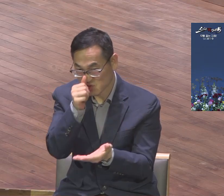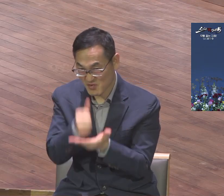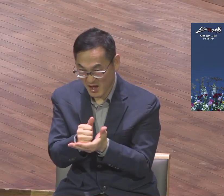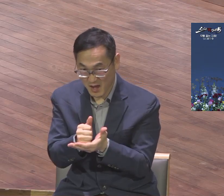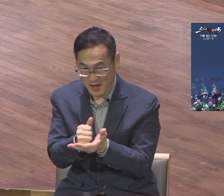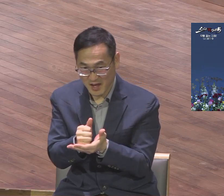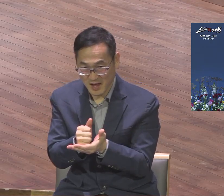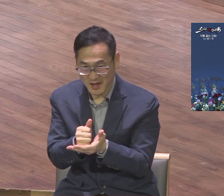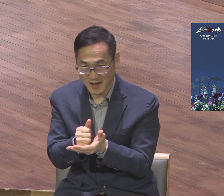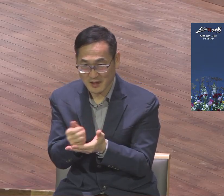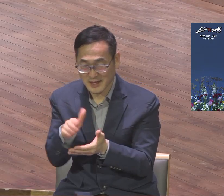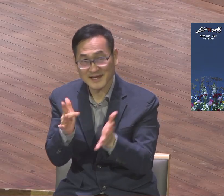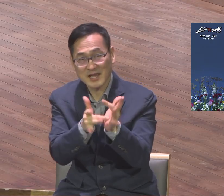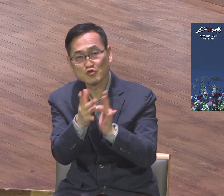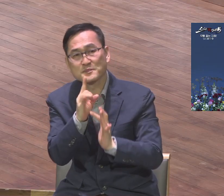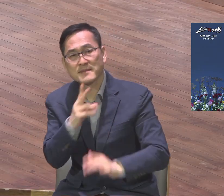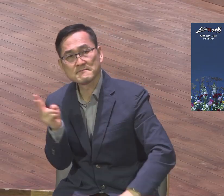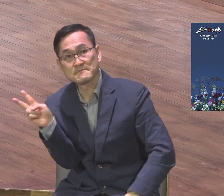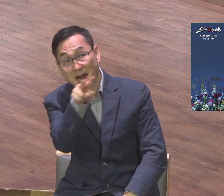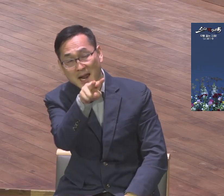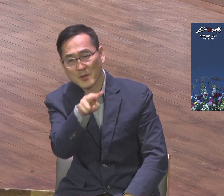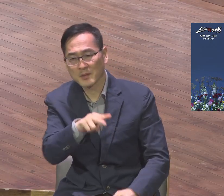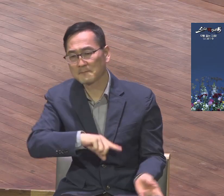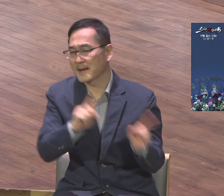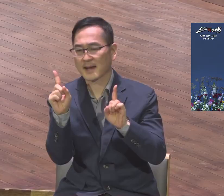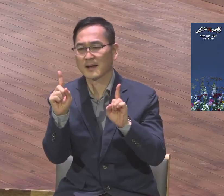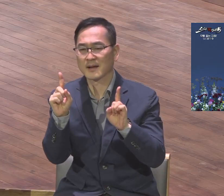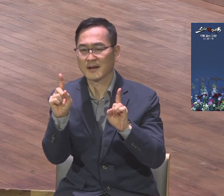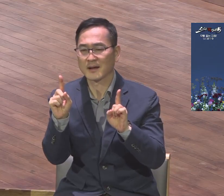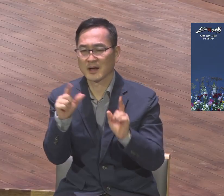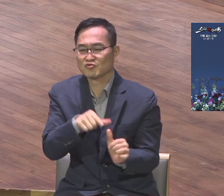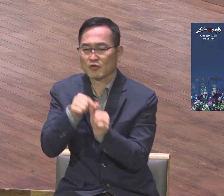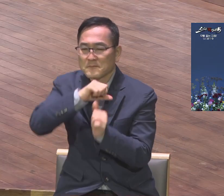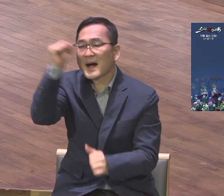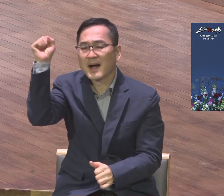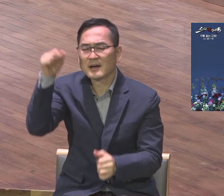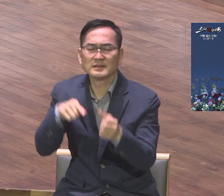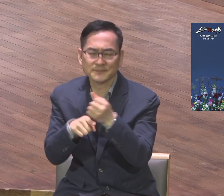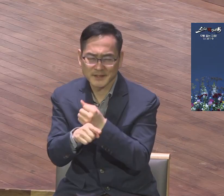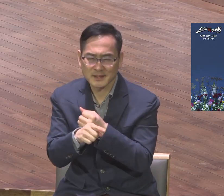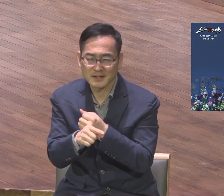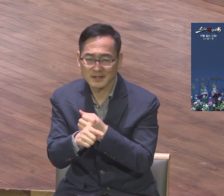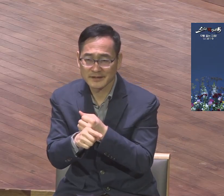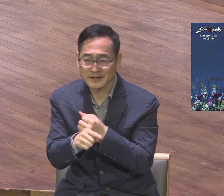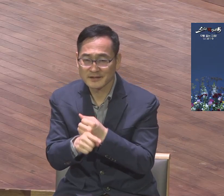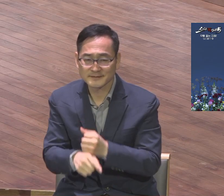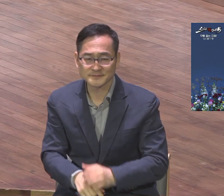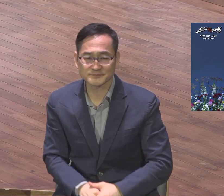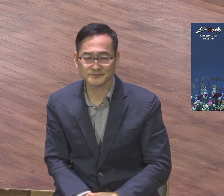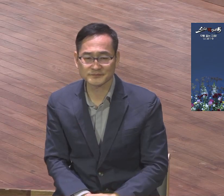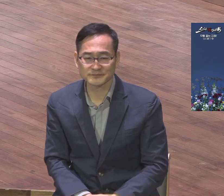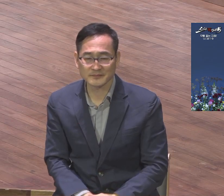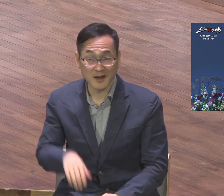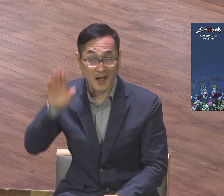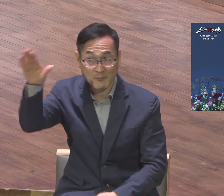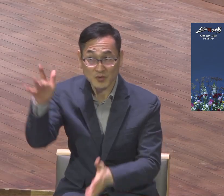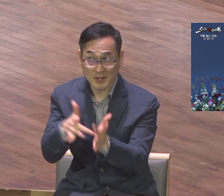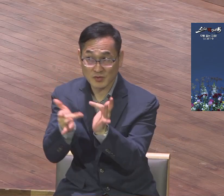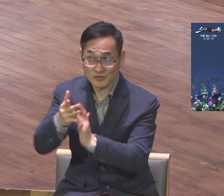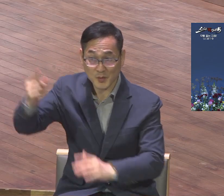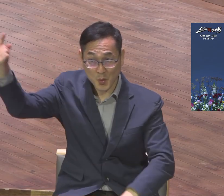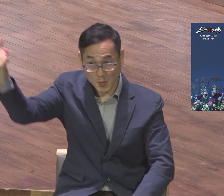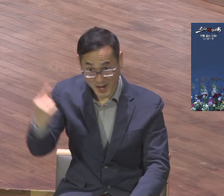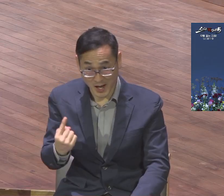예수 그리스도만 바라보면 믿으면 낫는다. 구원 받는다는 메시아에 대한 오실 메시아 그리스도에